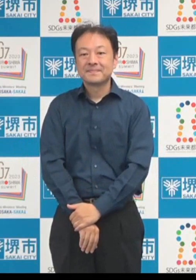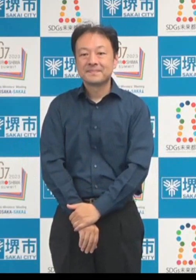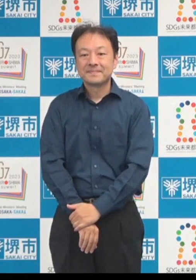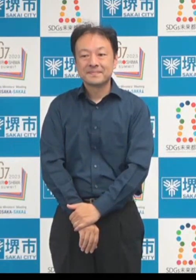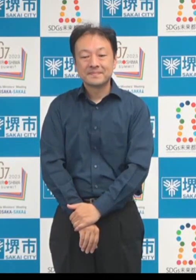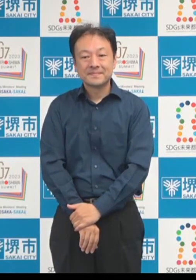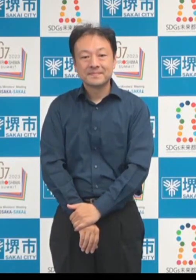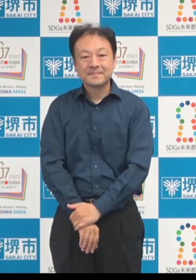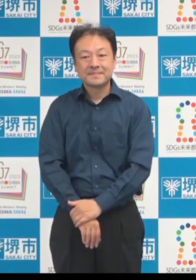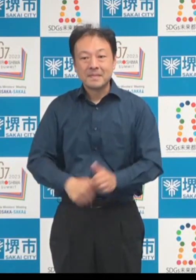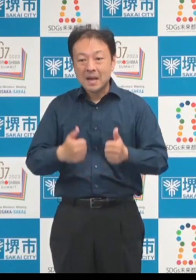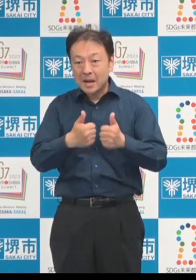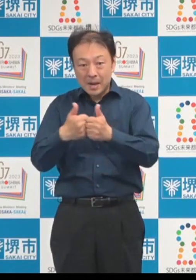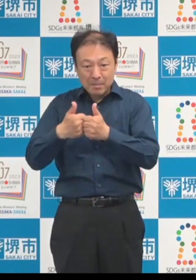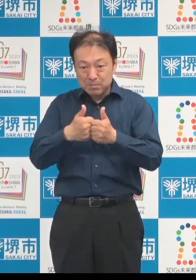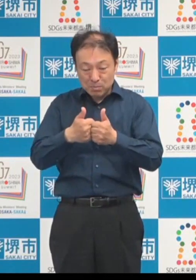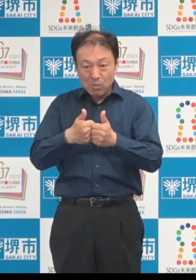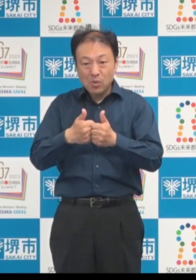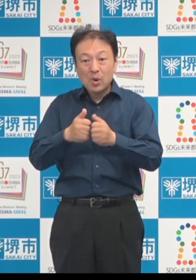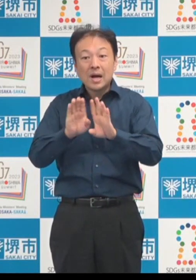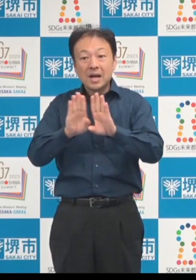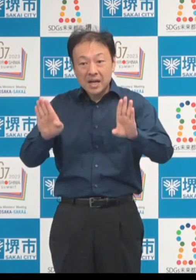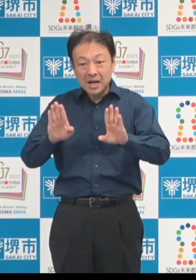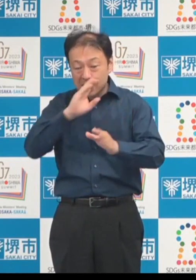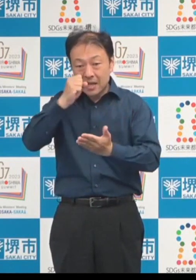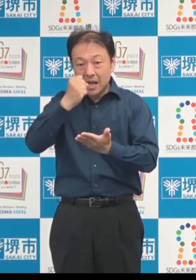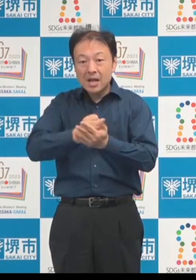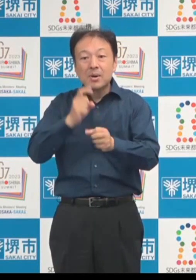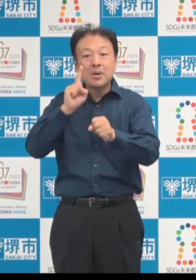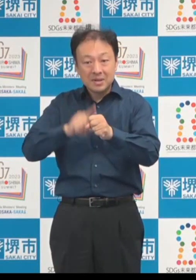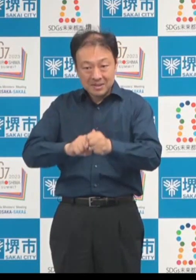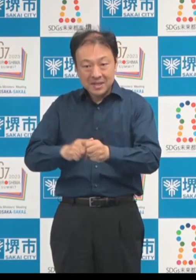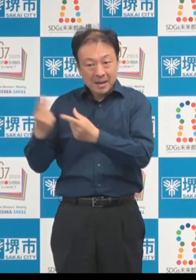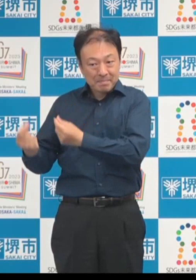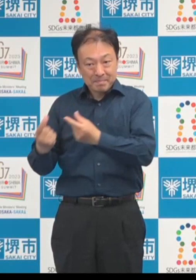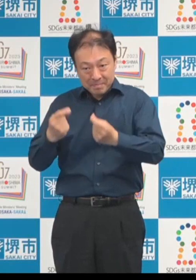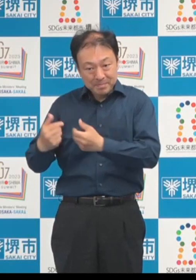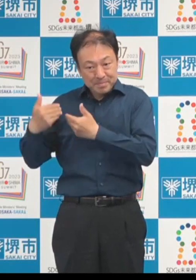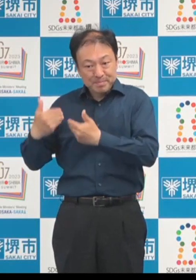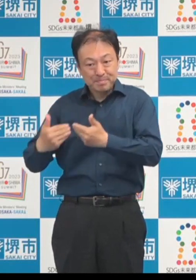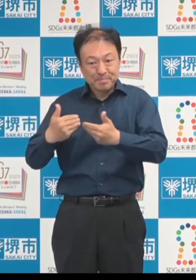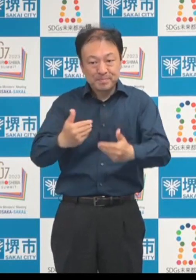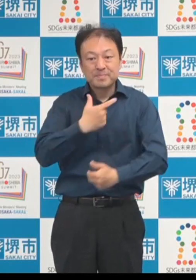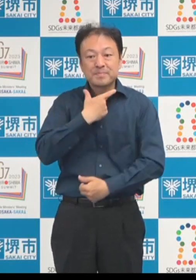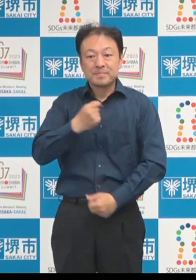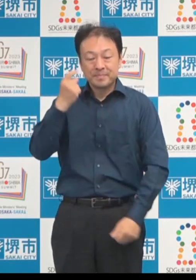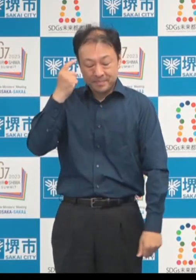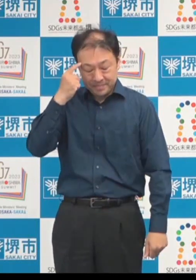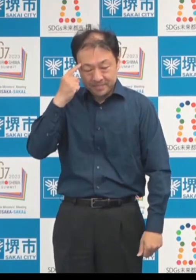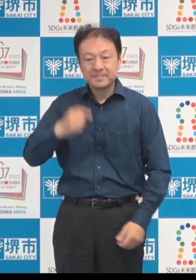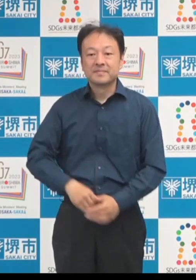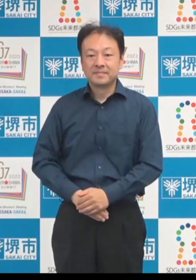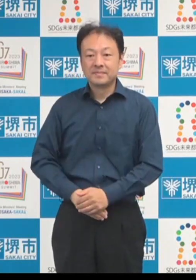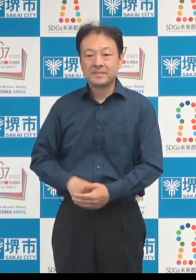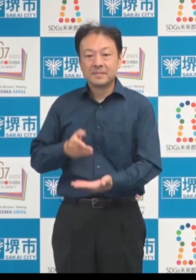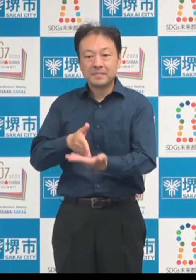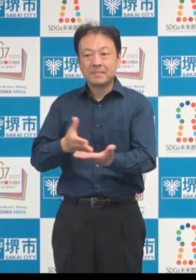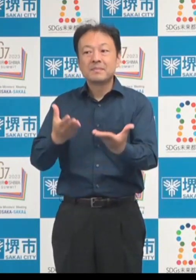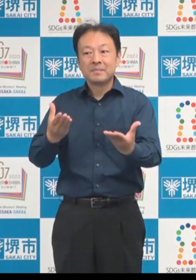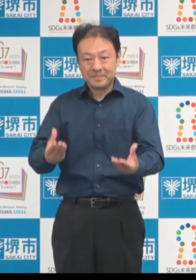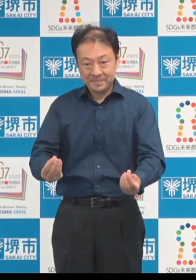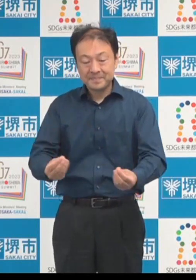会合の開催そして成功に向けて引き続き着実に準備を進めたいと考えております。私からは以上です